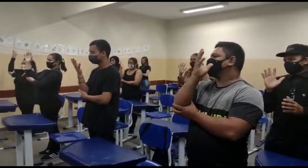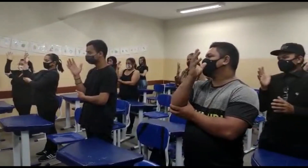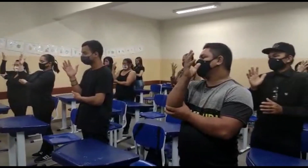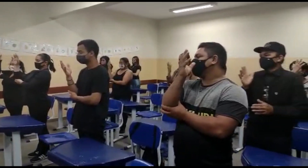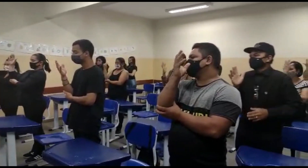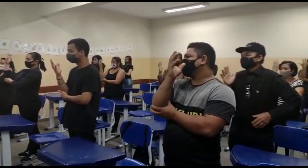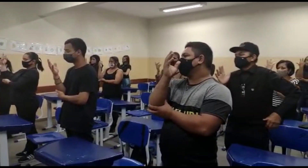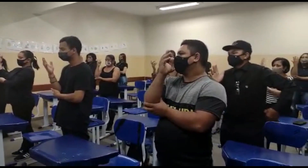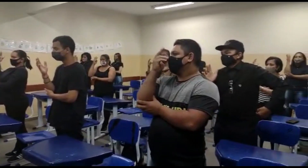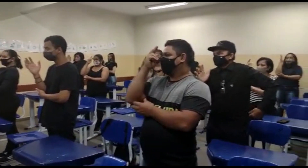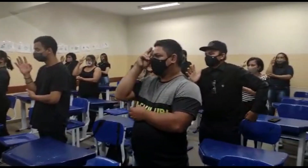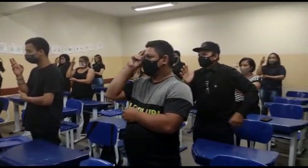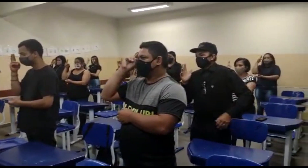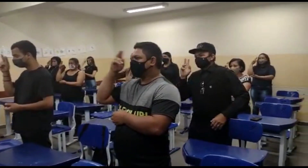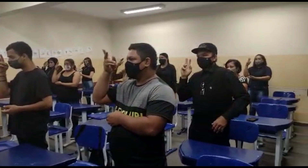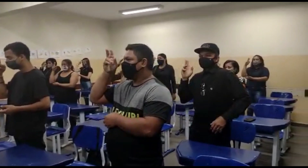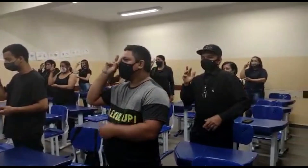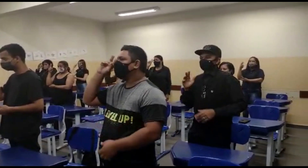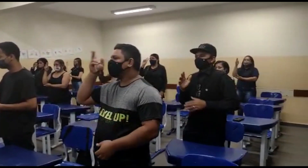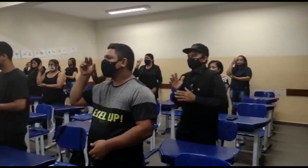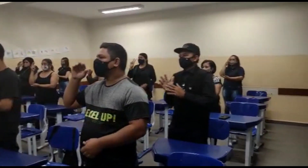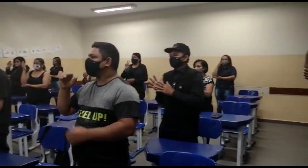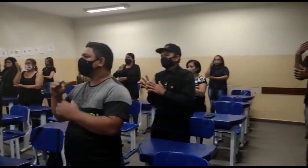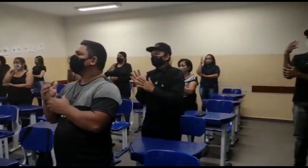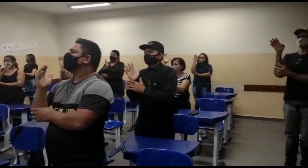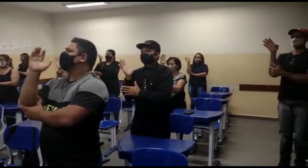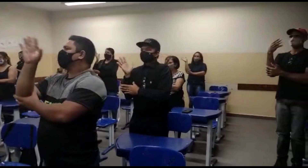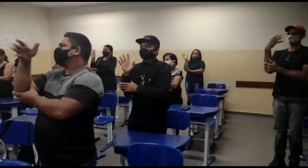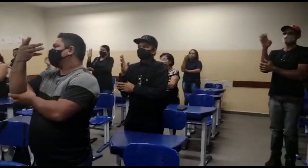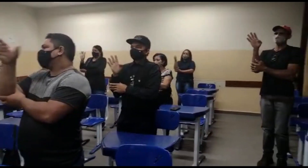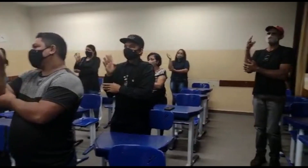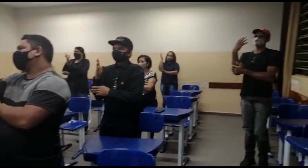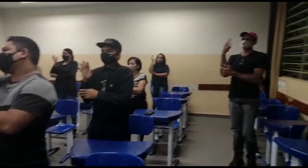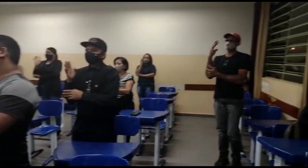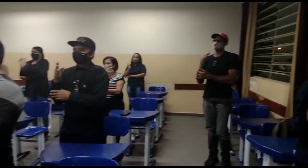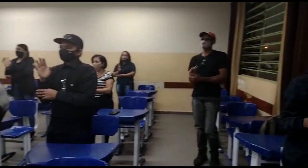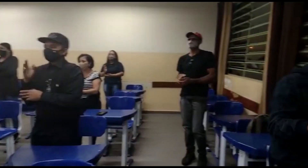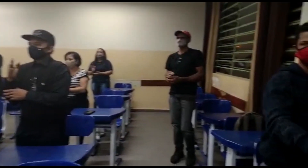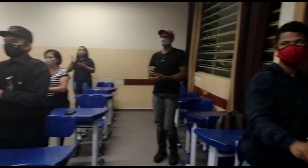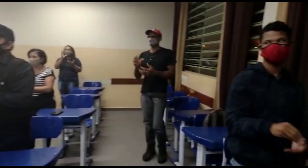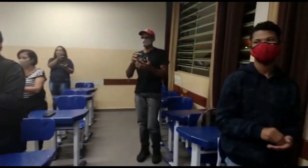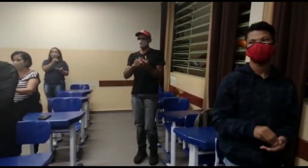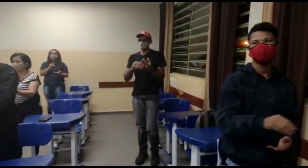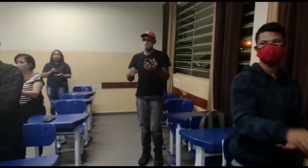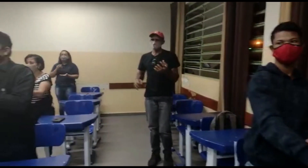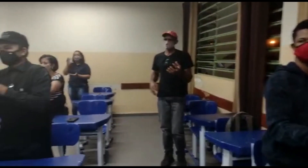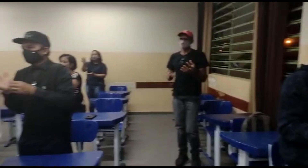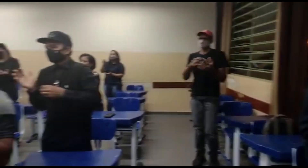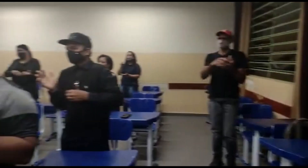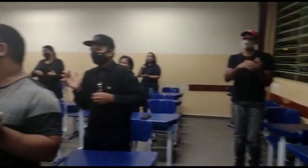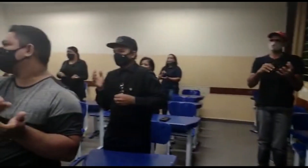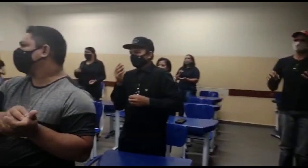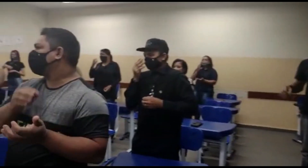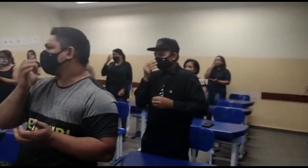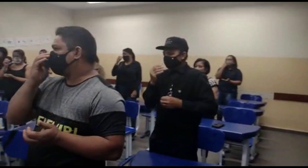abacaxi Lembramos a bandeira do Brasil, as canetas